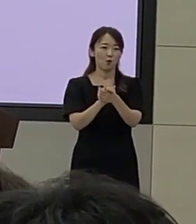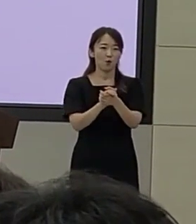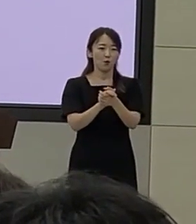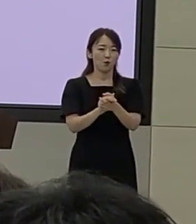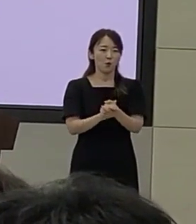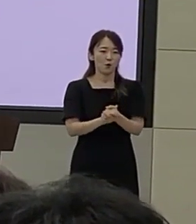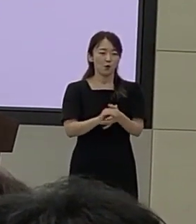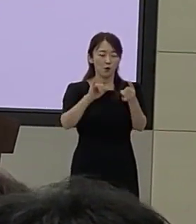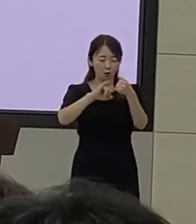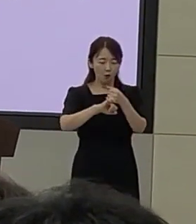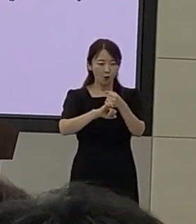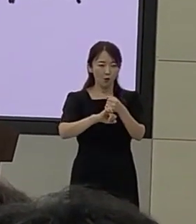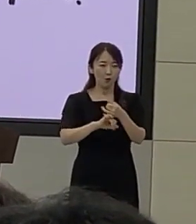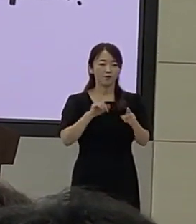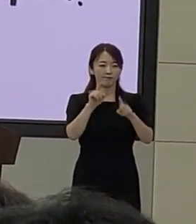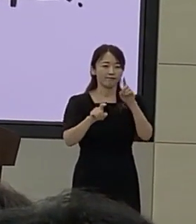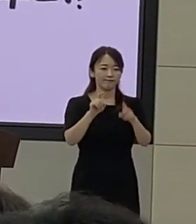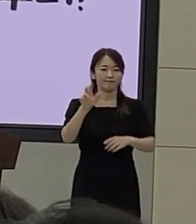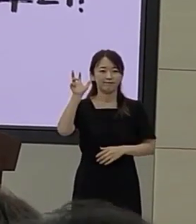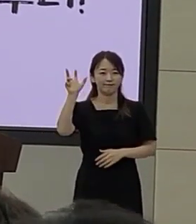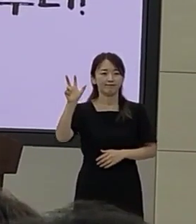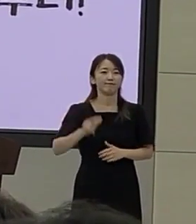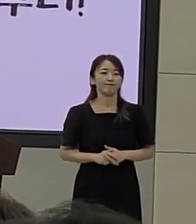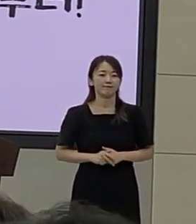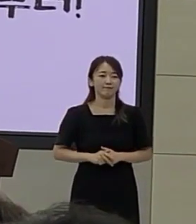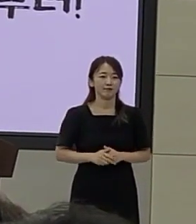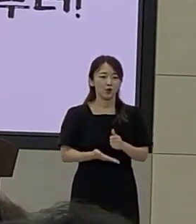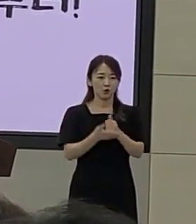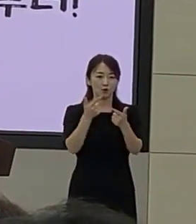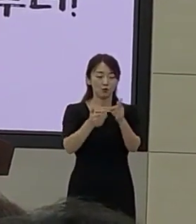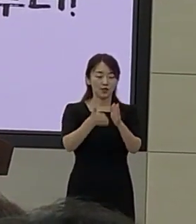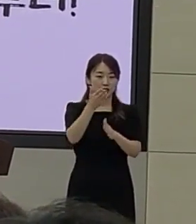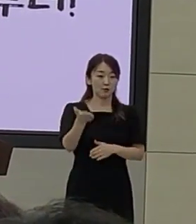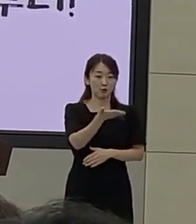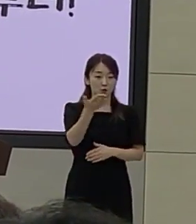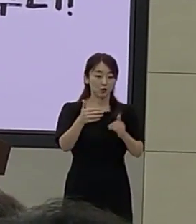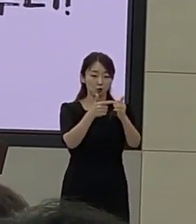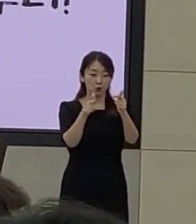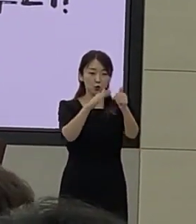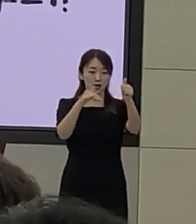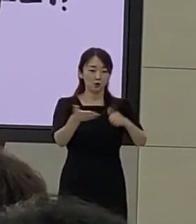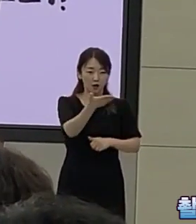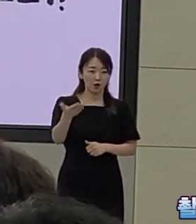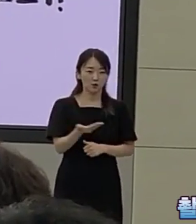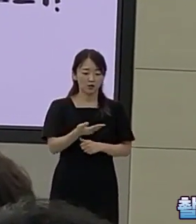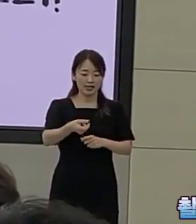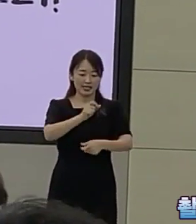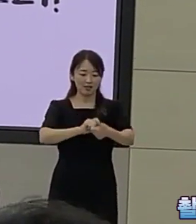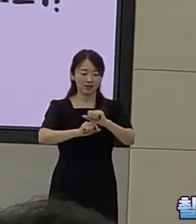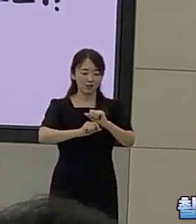맞잡고 반드시 실행해 나가겠습니다. 존경하는 부산 시민과 교육가족